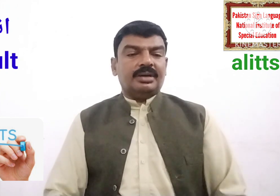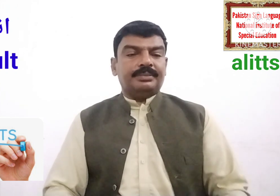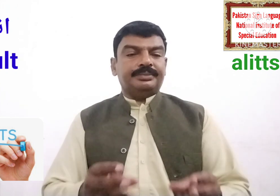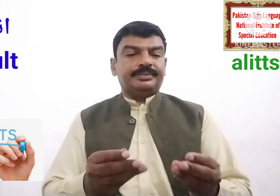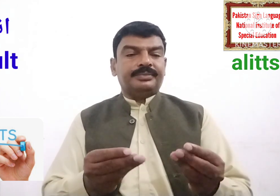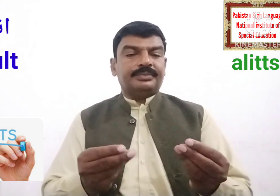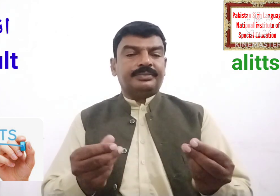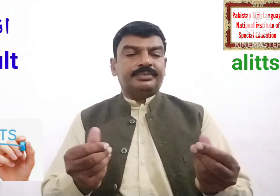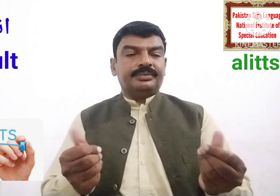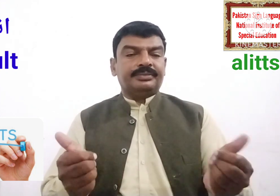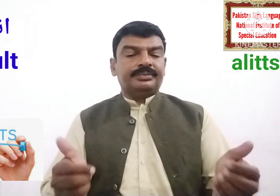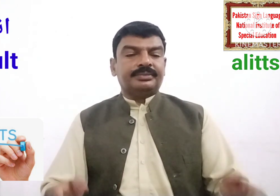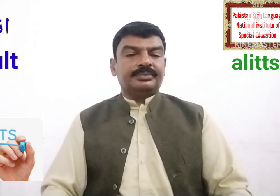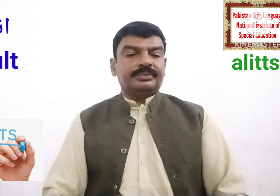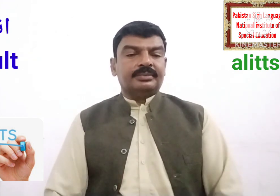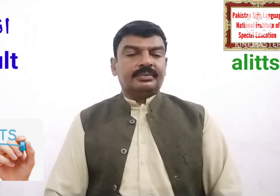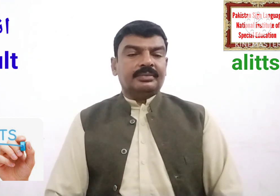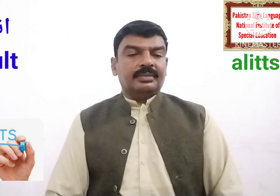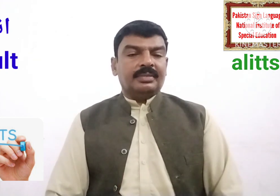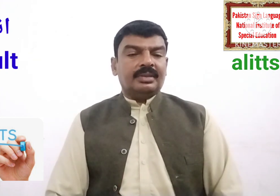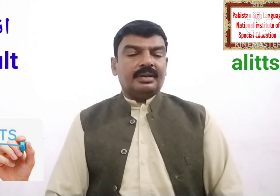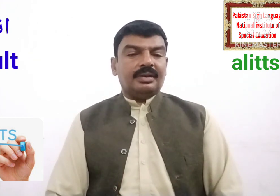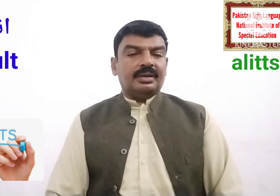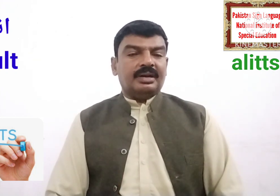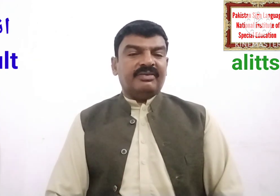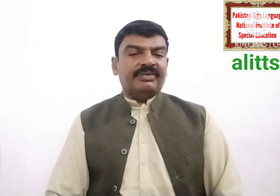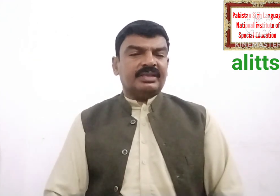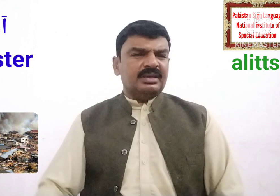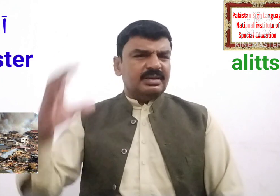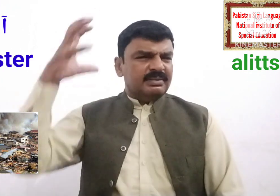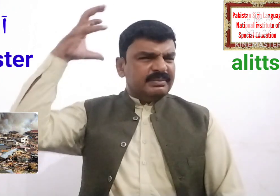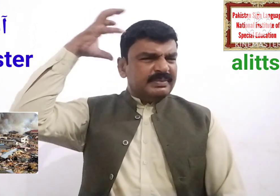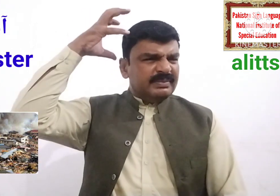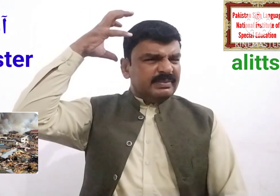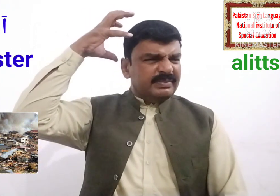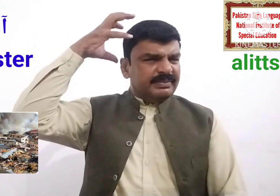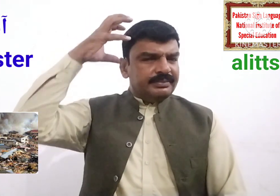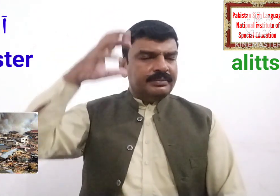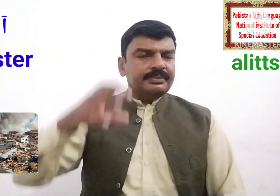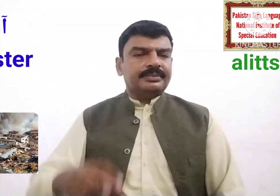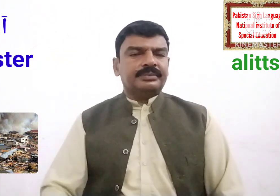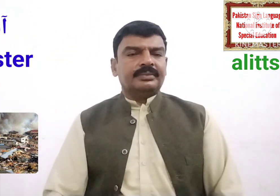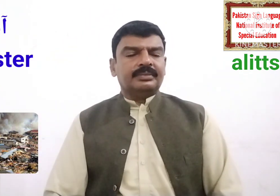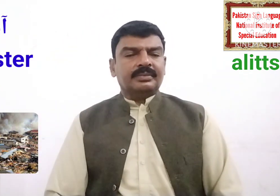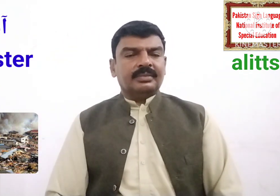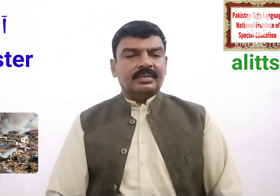anjaam, aafet,